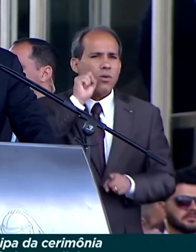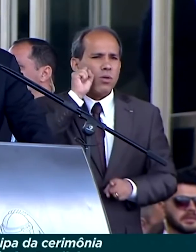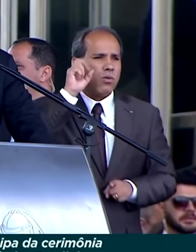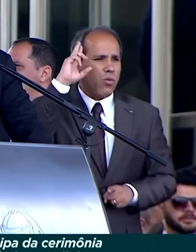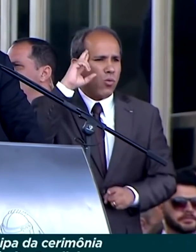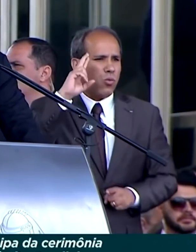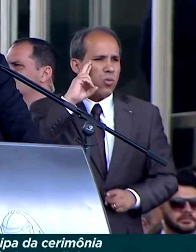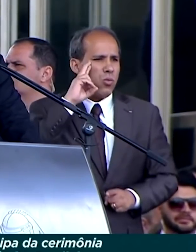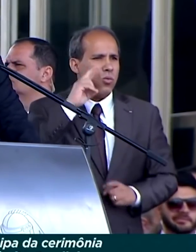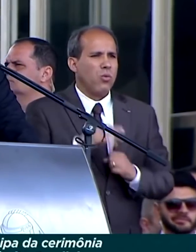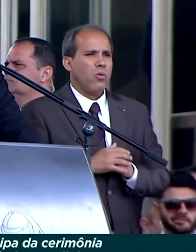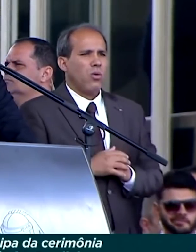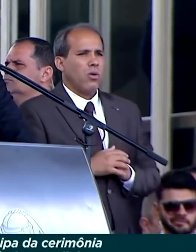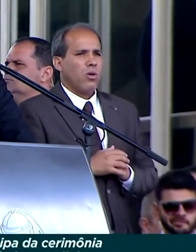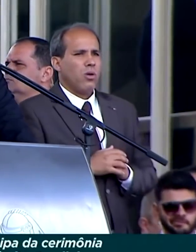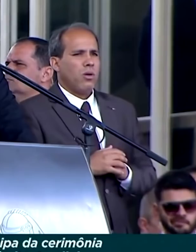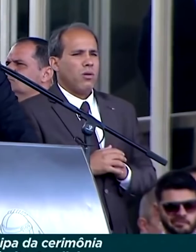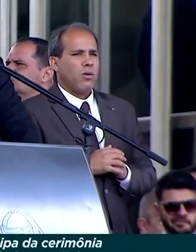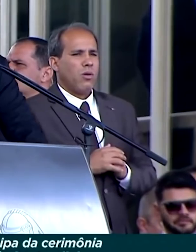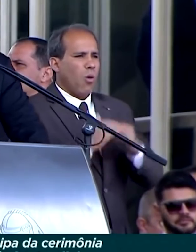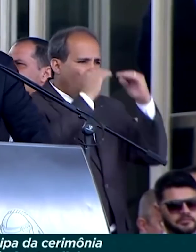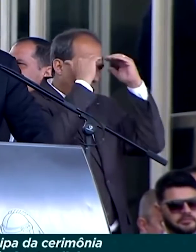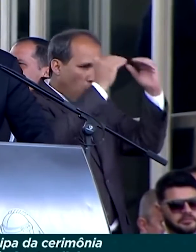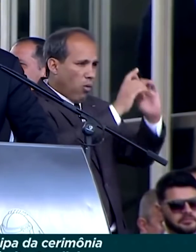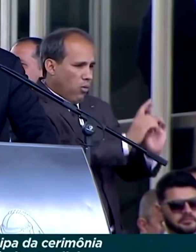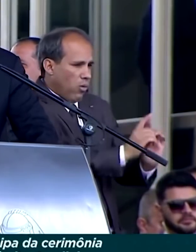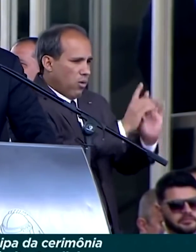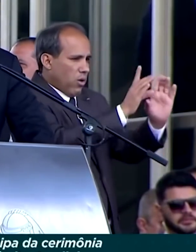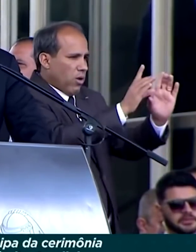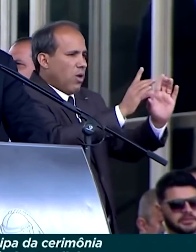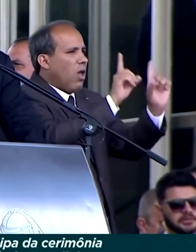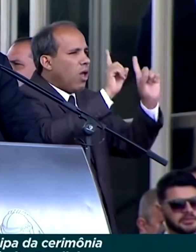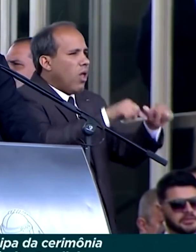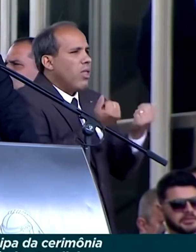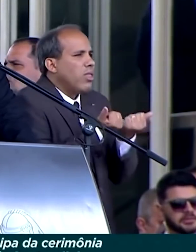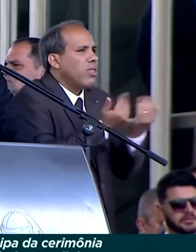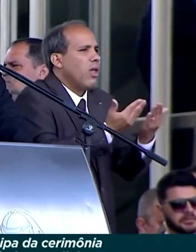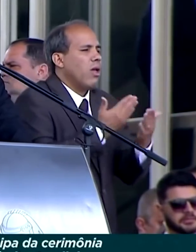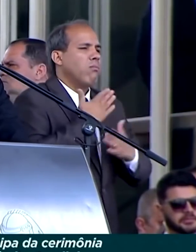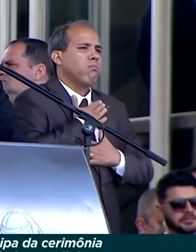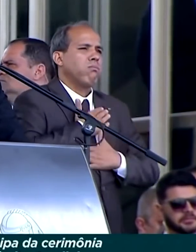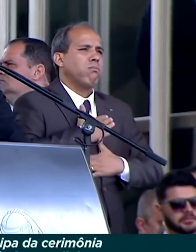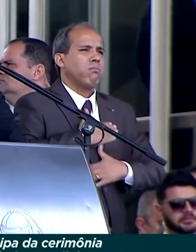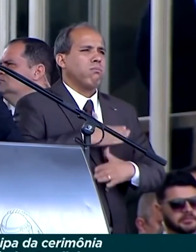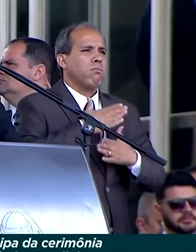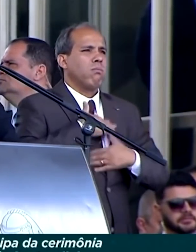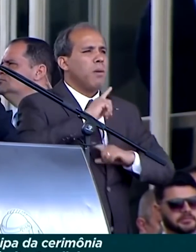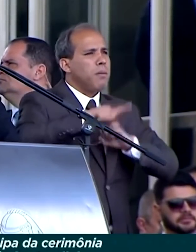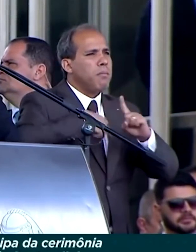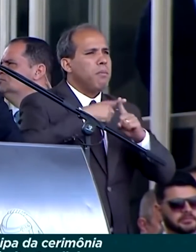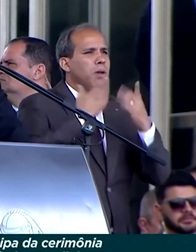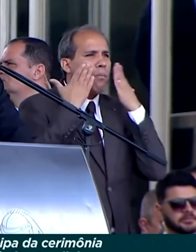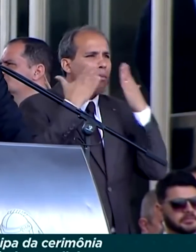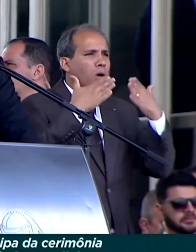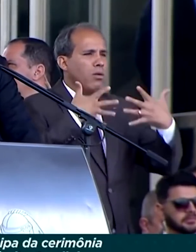alma da democracia repousa na tranquilidade e na transparência do